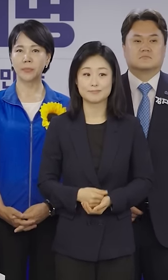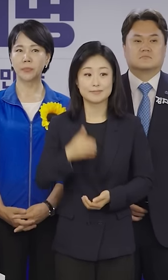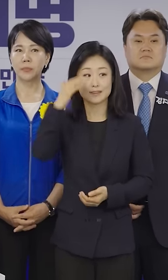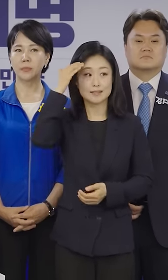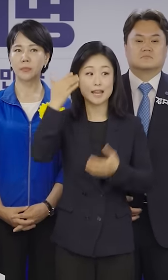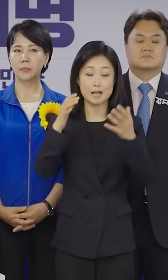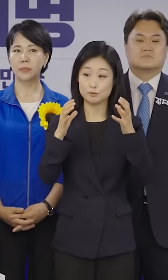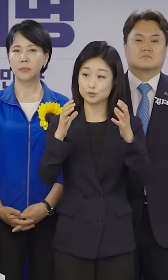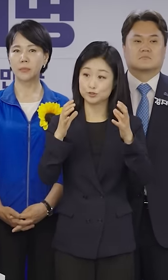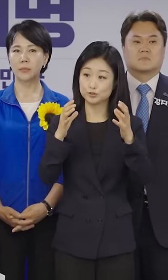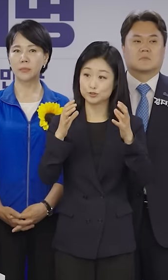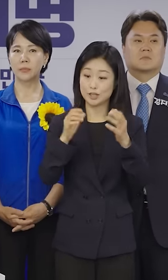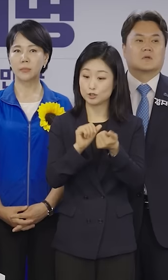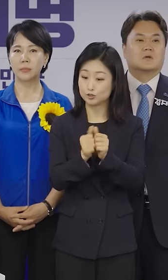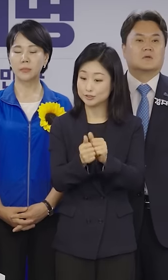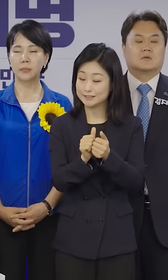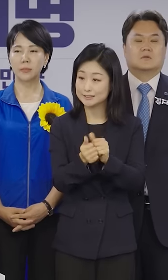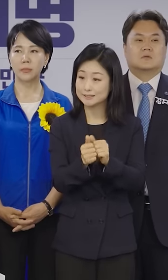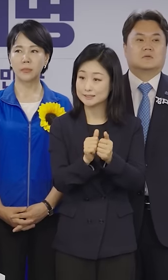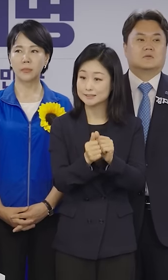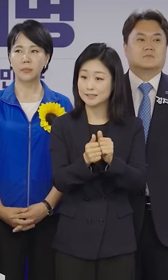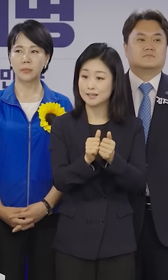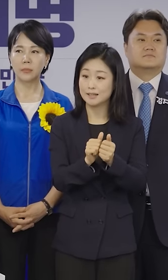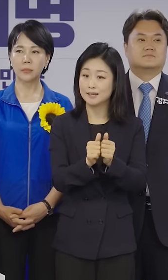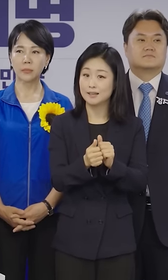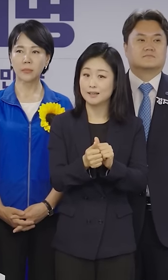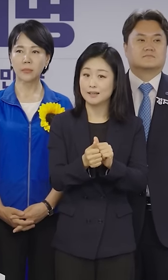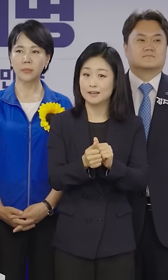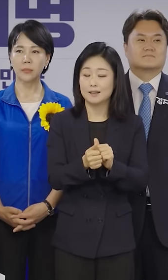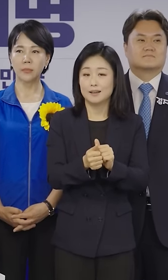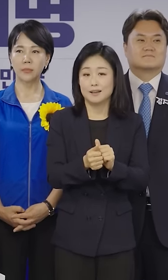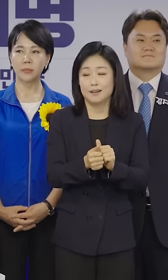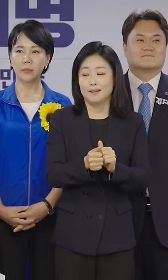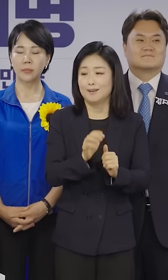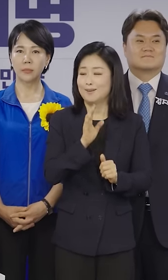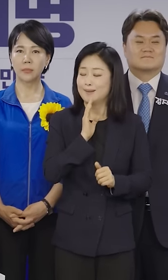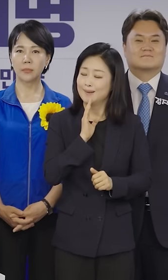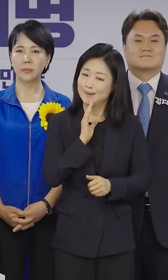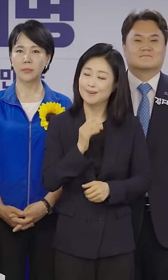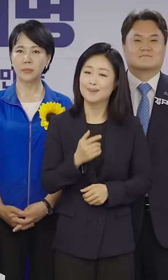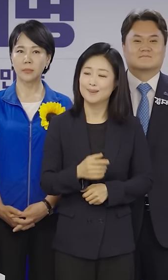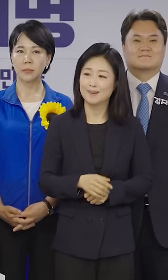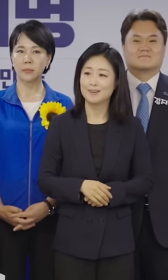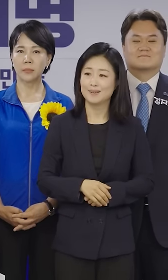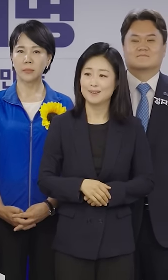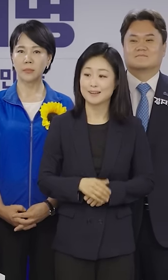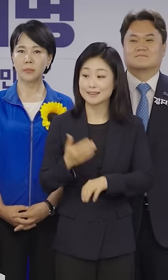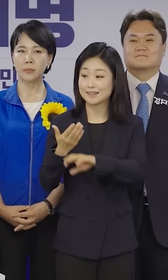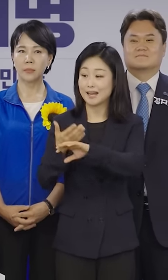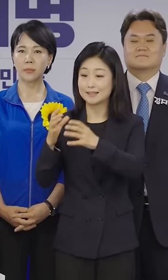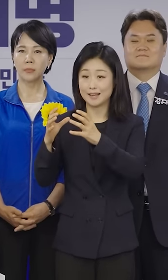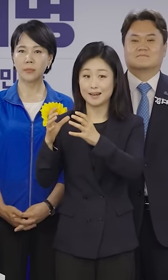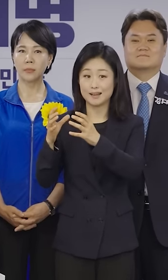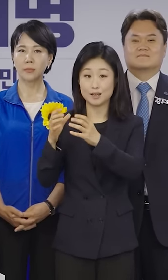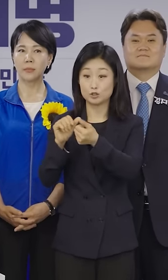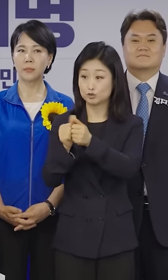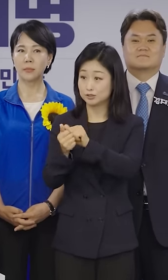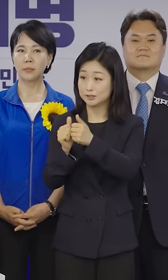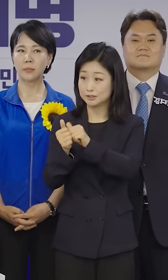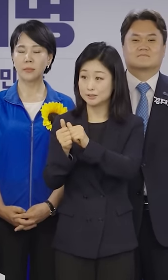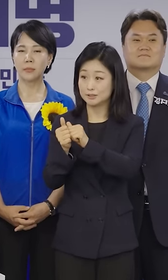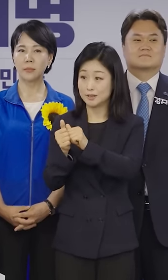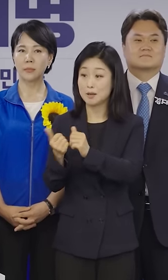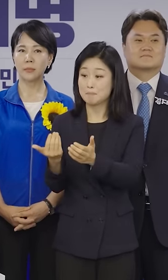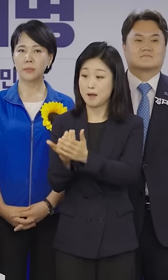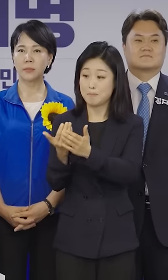지금 대한민국 그 주식시장이 참 어이없게도 다른 나라는